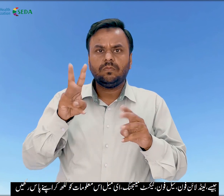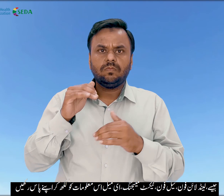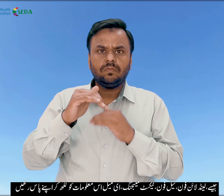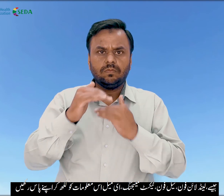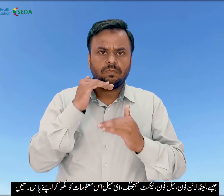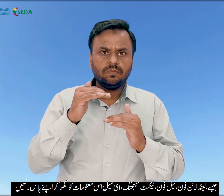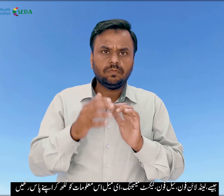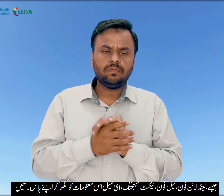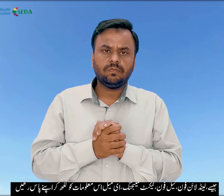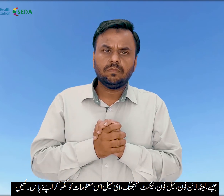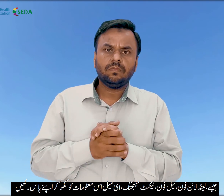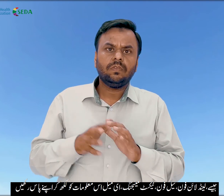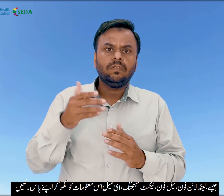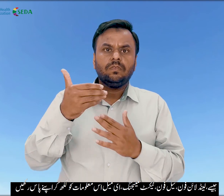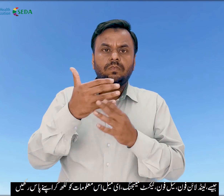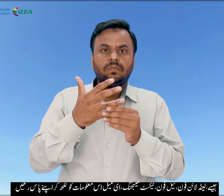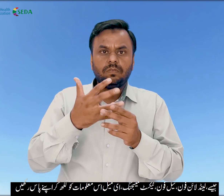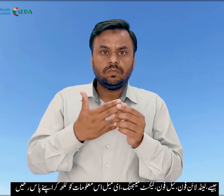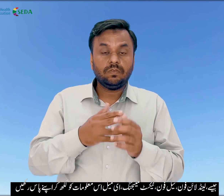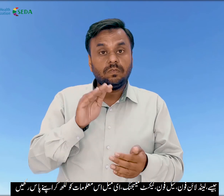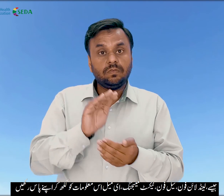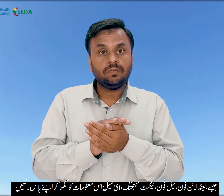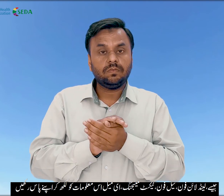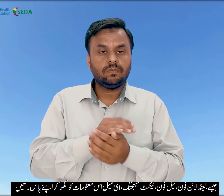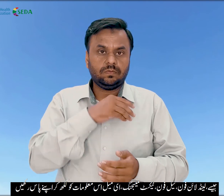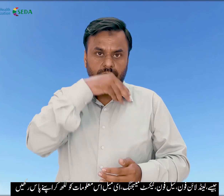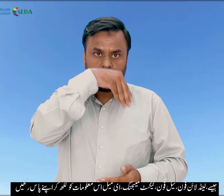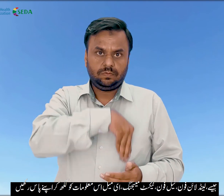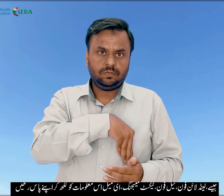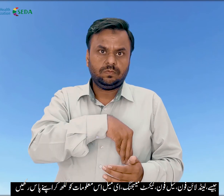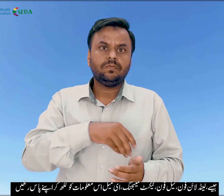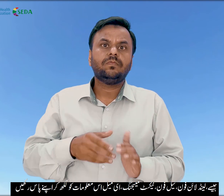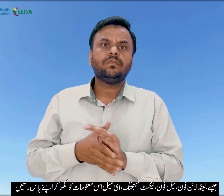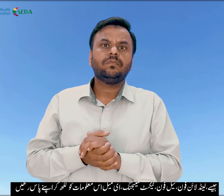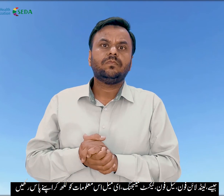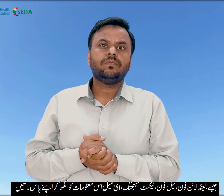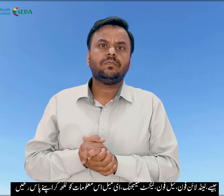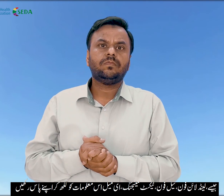میل۔ ان معلومات کو لکھ کر اپنے پاس رکھیں۔